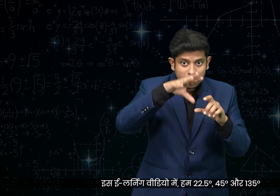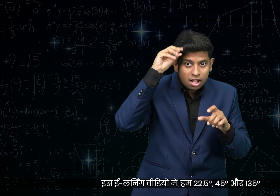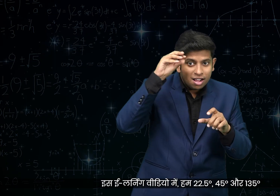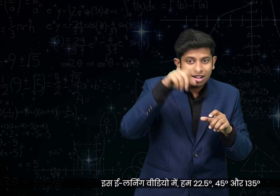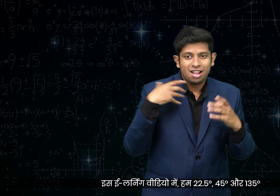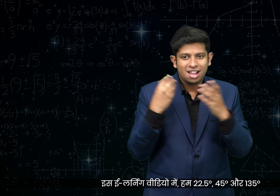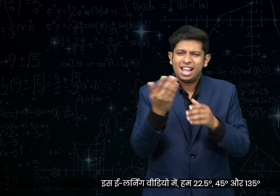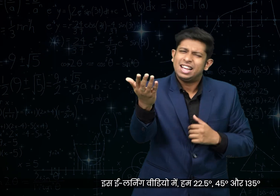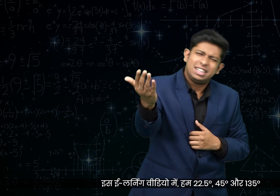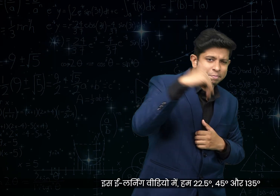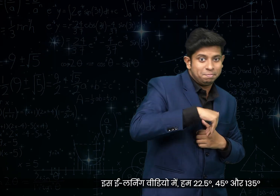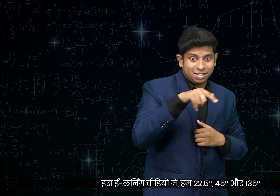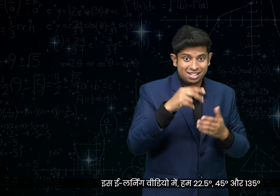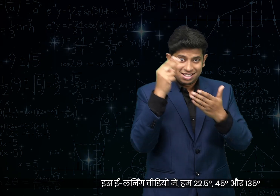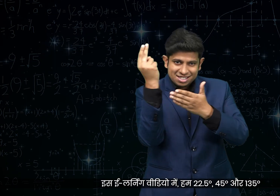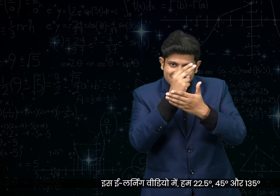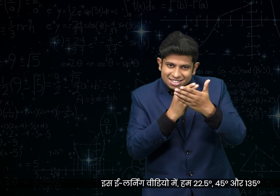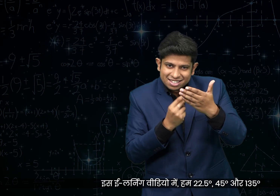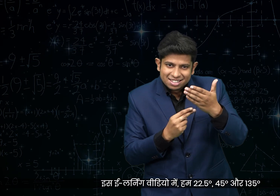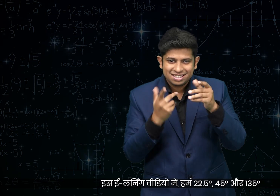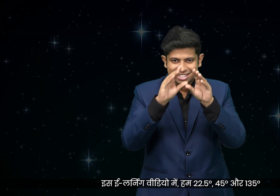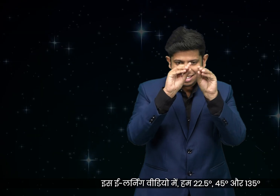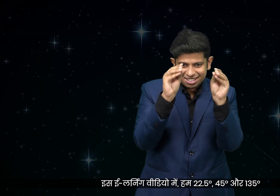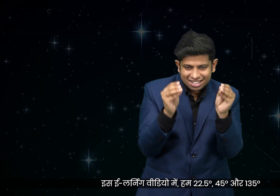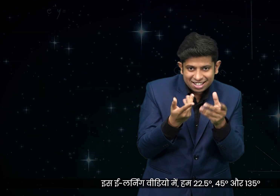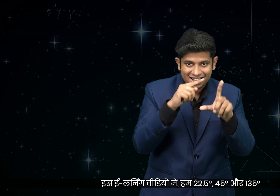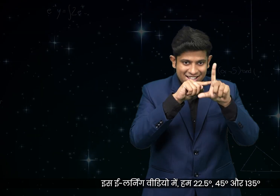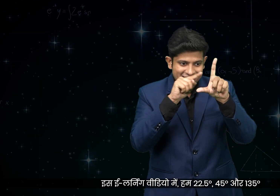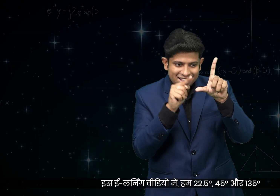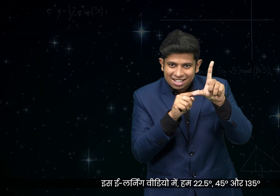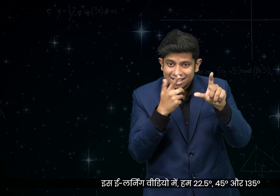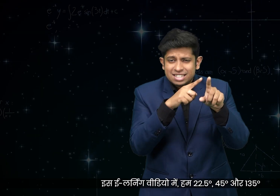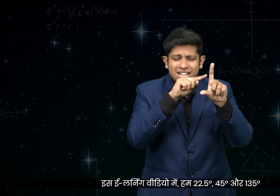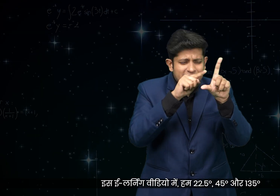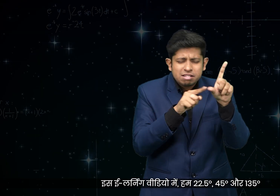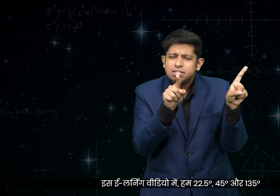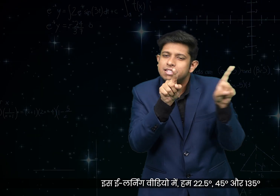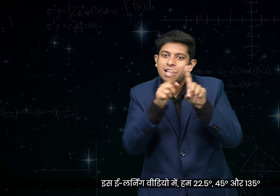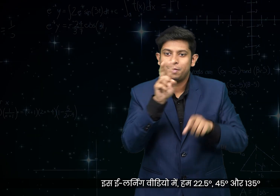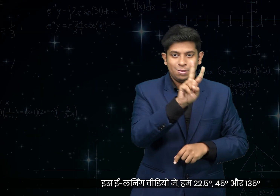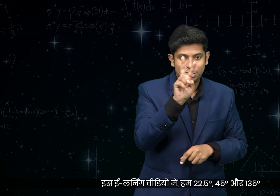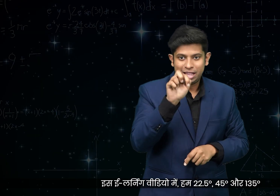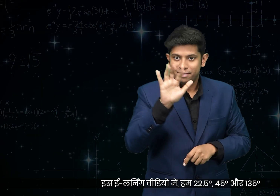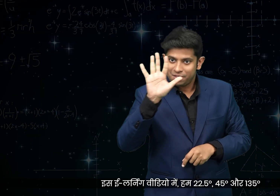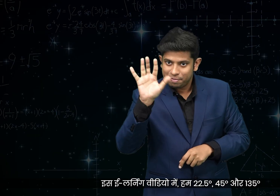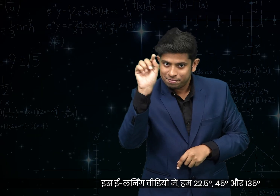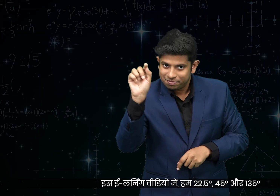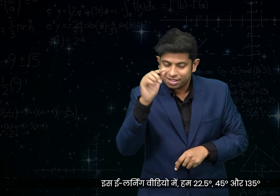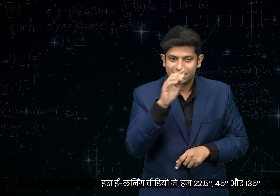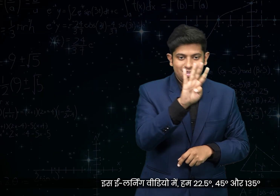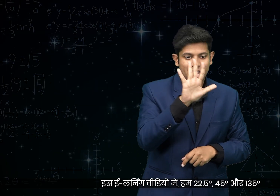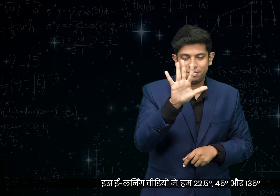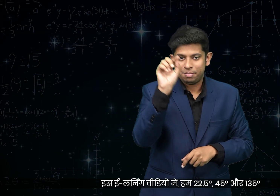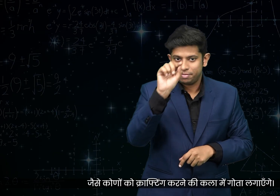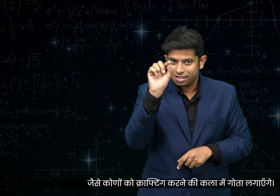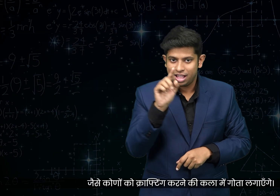इस ई-लर्निंग वीडियो में हम 22.5 डिग्री, 45 डिग्री और